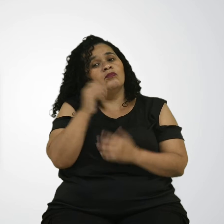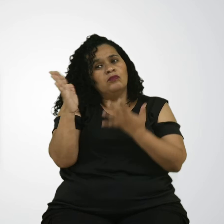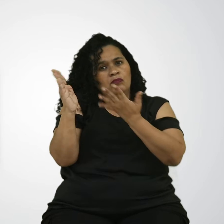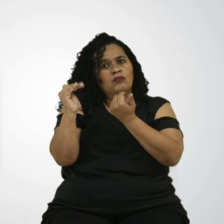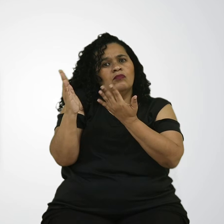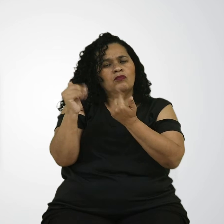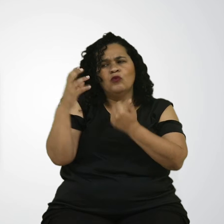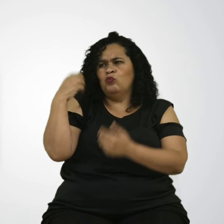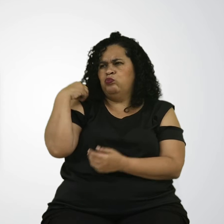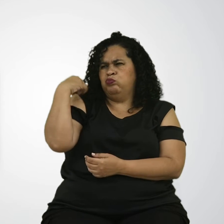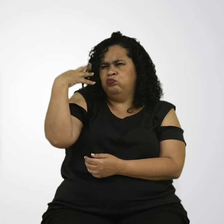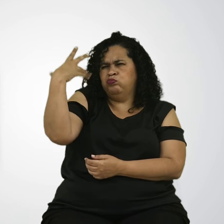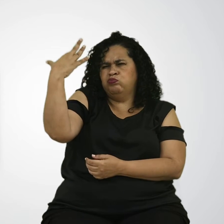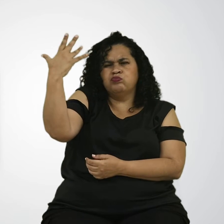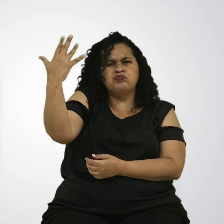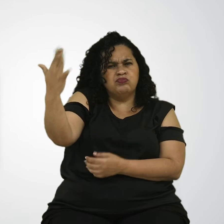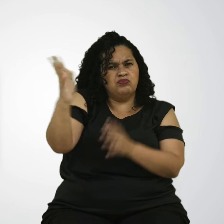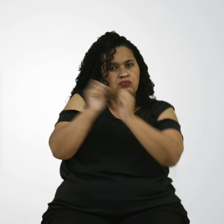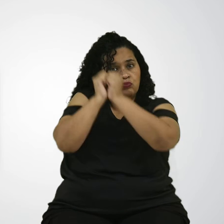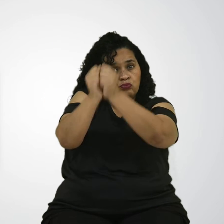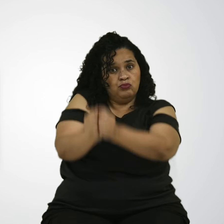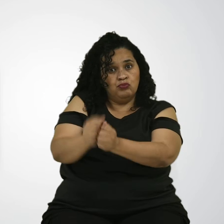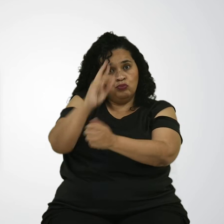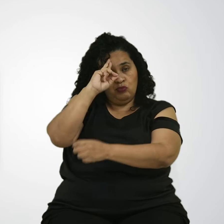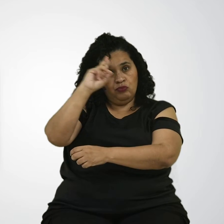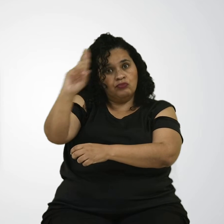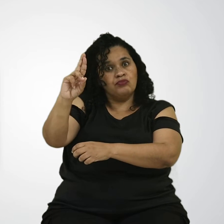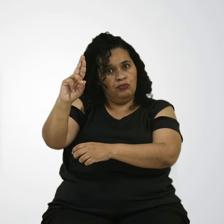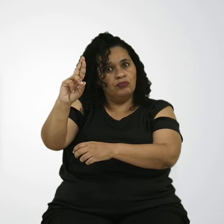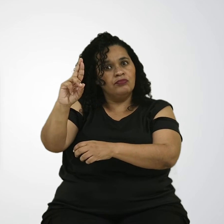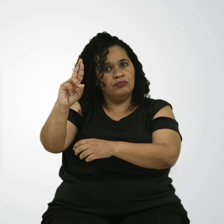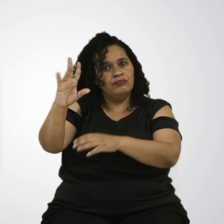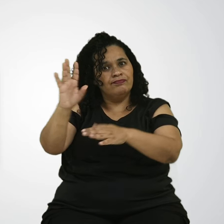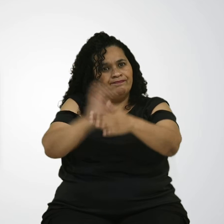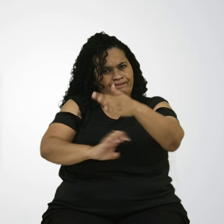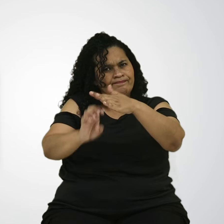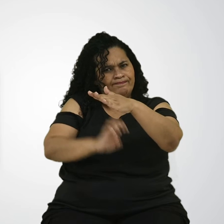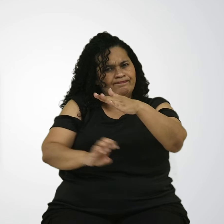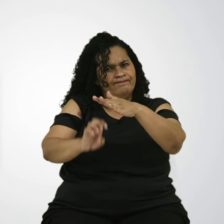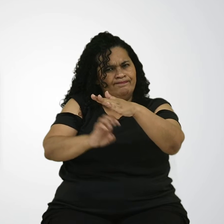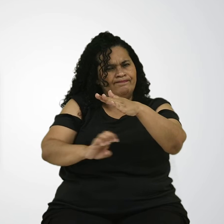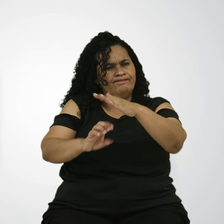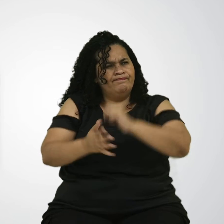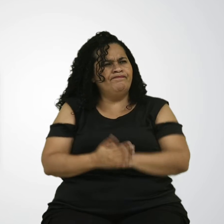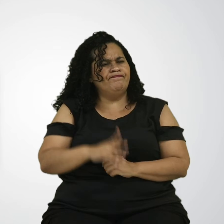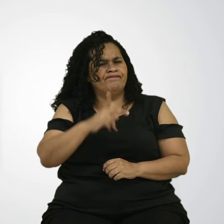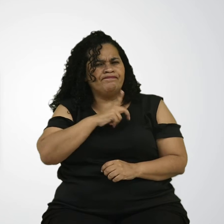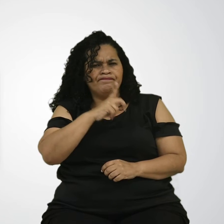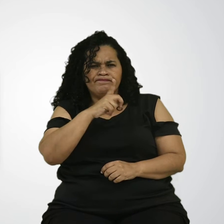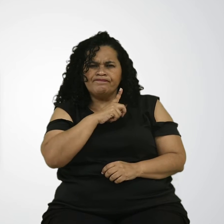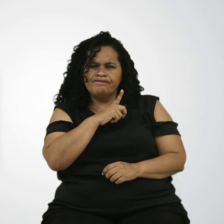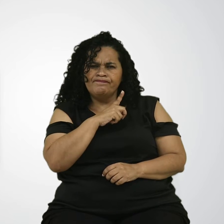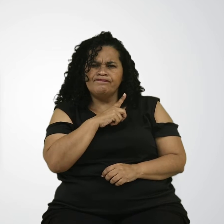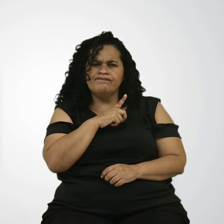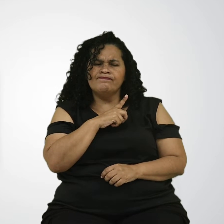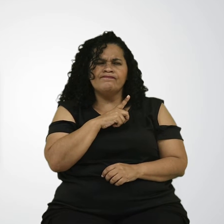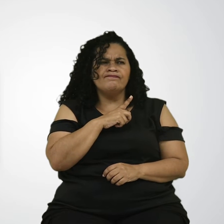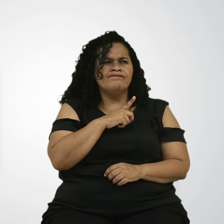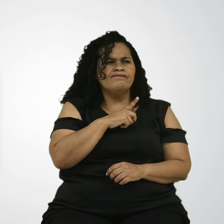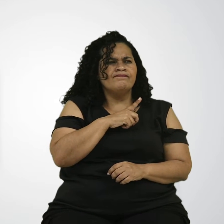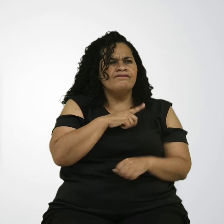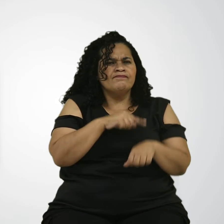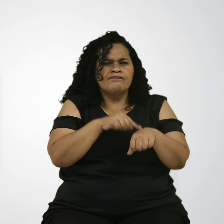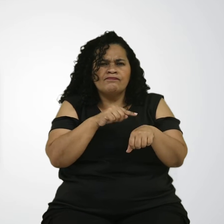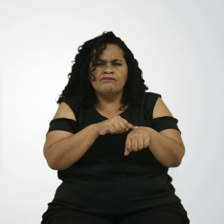com a empresária e elas estão no mesmo hotel e tem uma cena onde ela